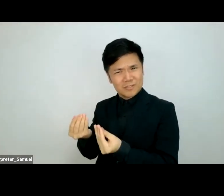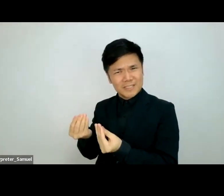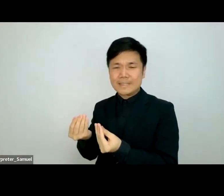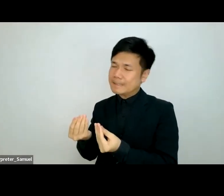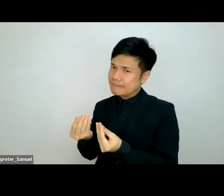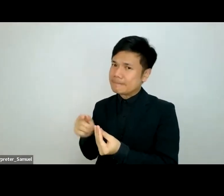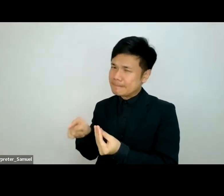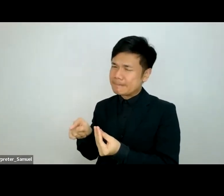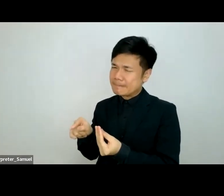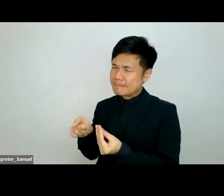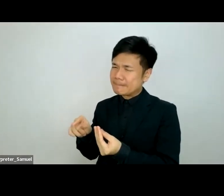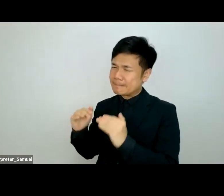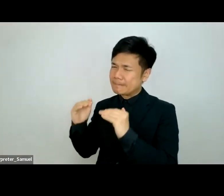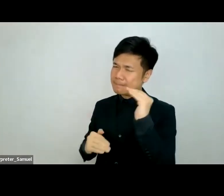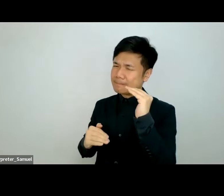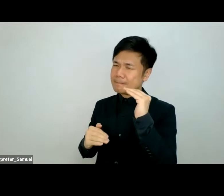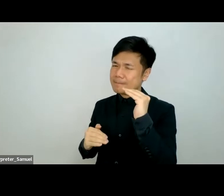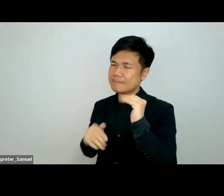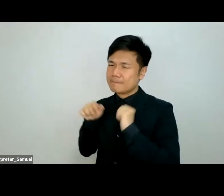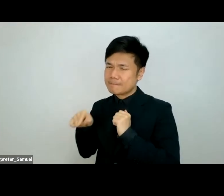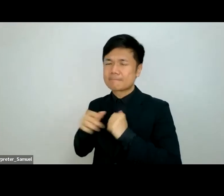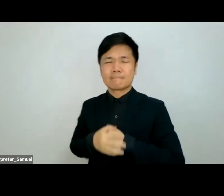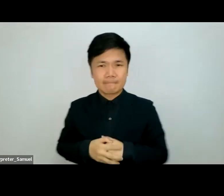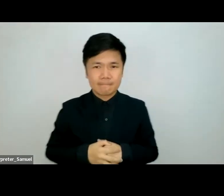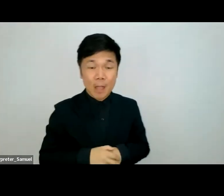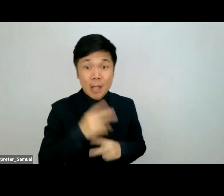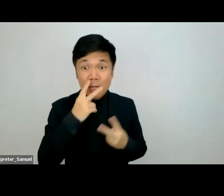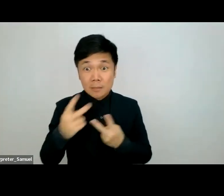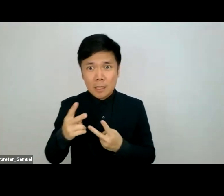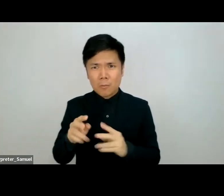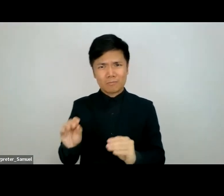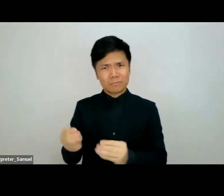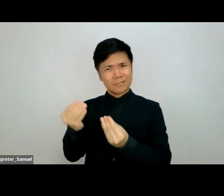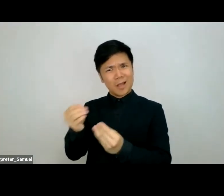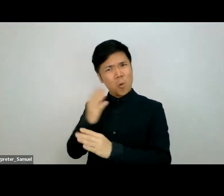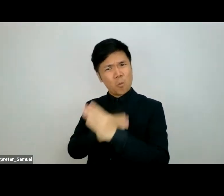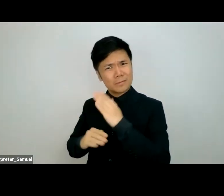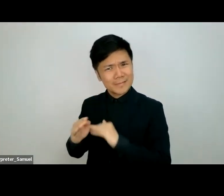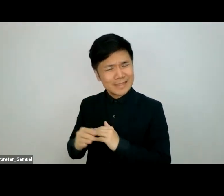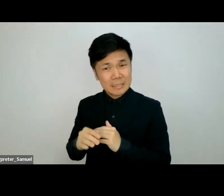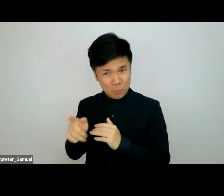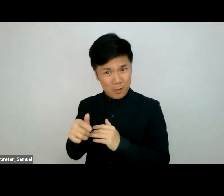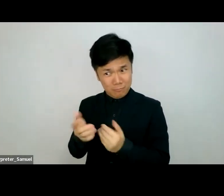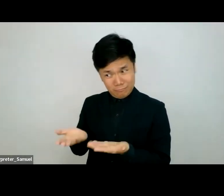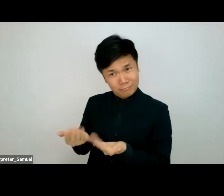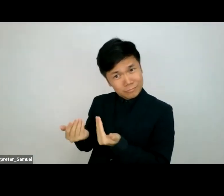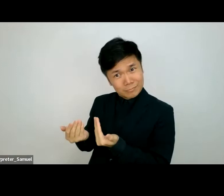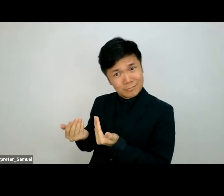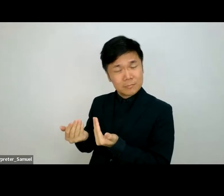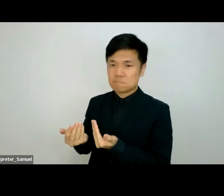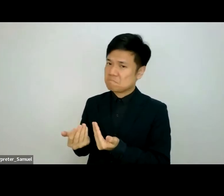typhons, des inondations, la sécheresse, la chaleur et la montée des